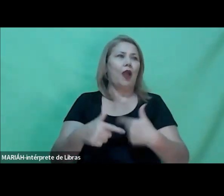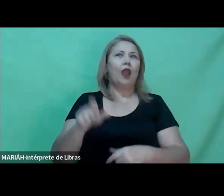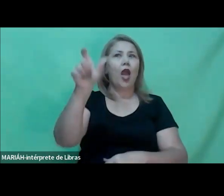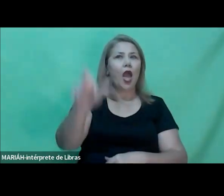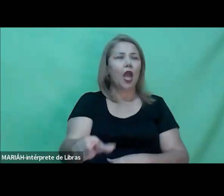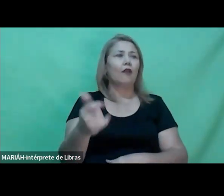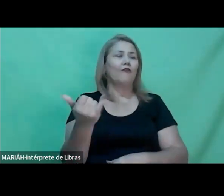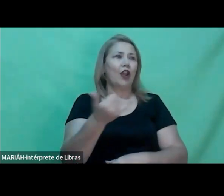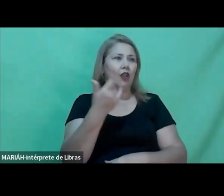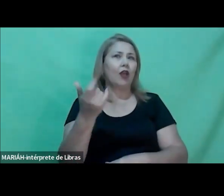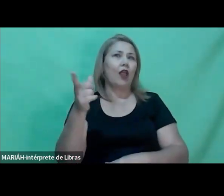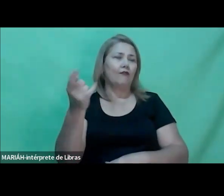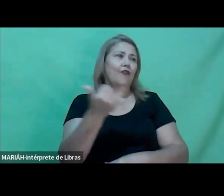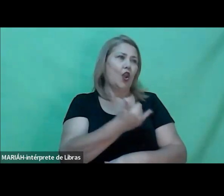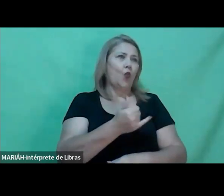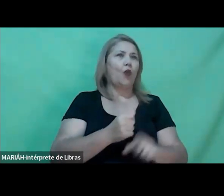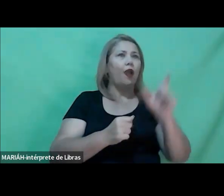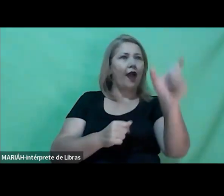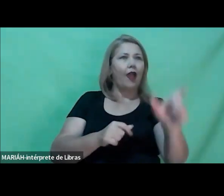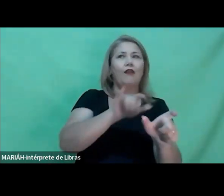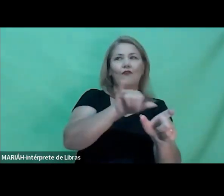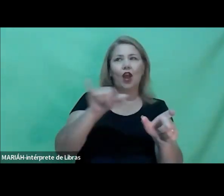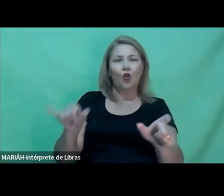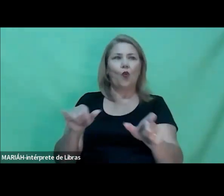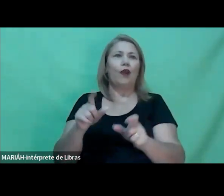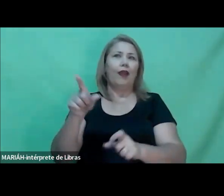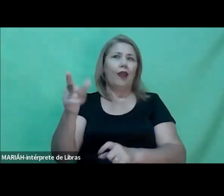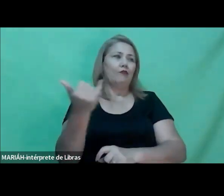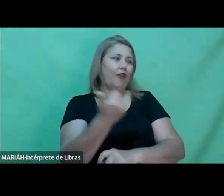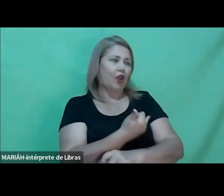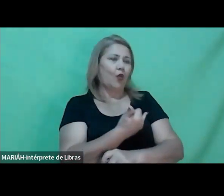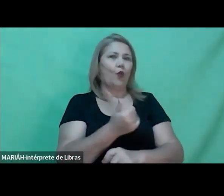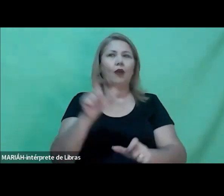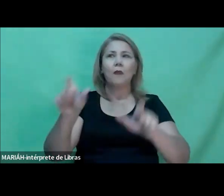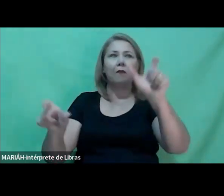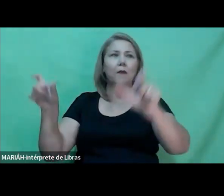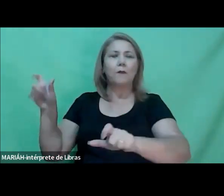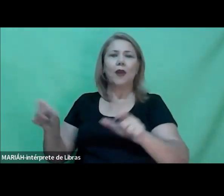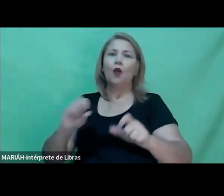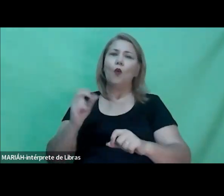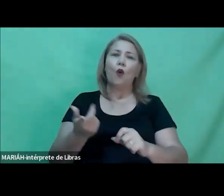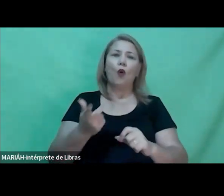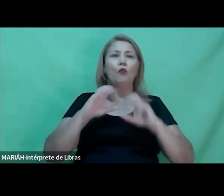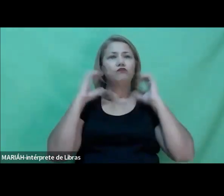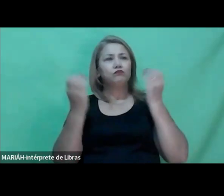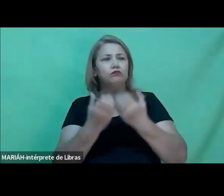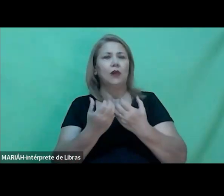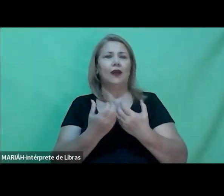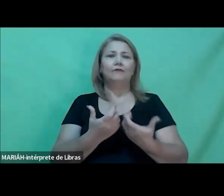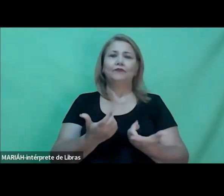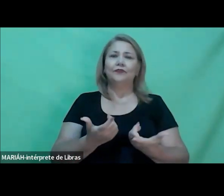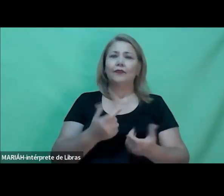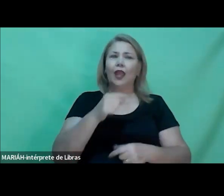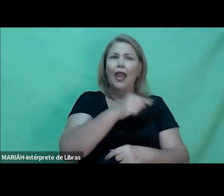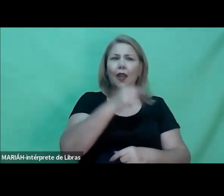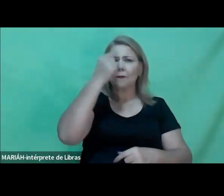una conferencia con varios ponentes para que la persona sordo Sia pueda seguir como la idea de